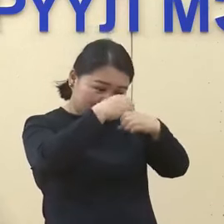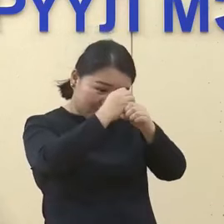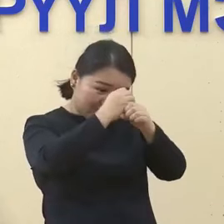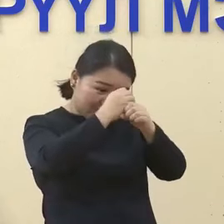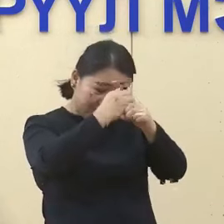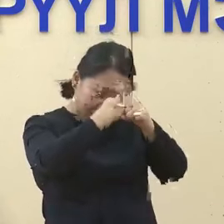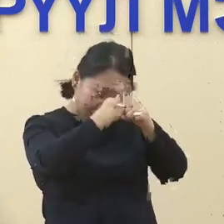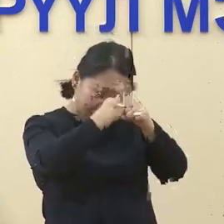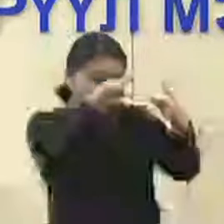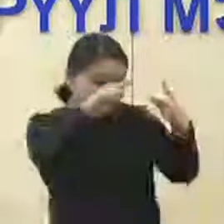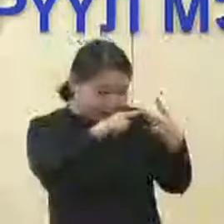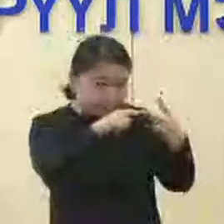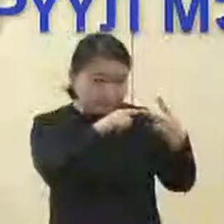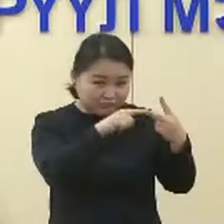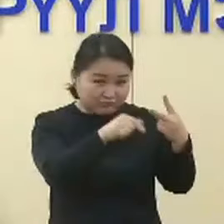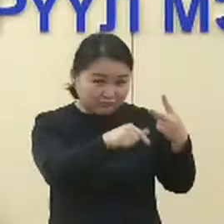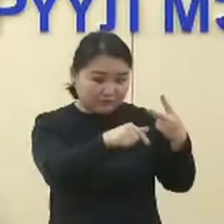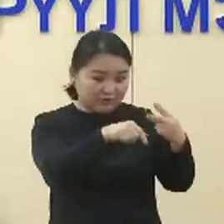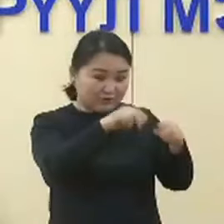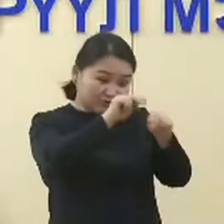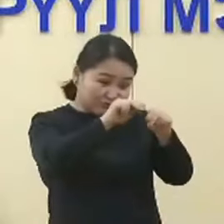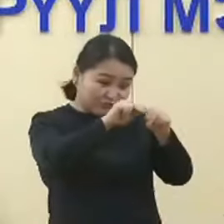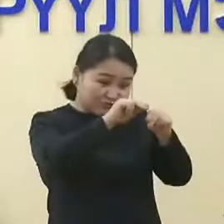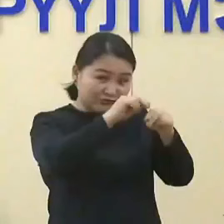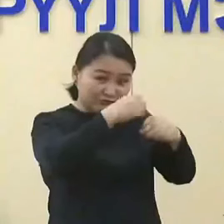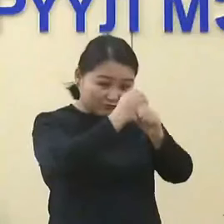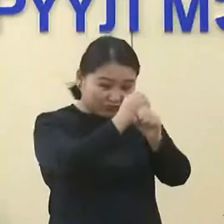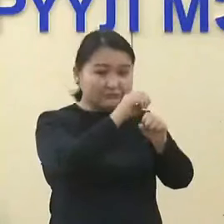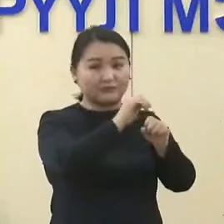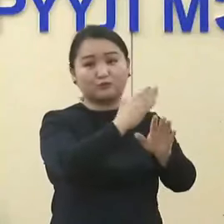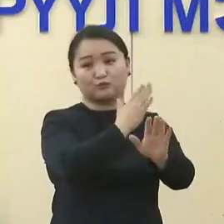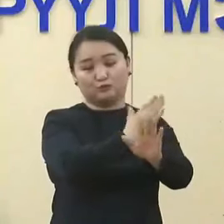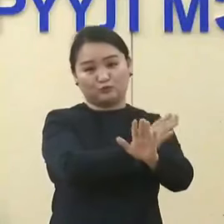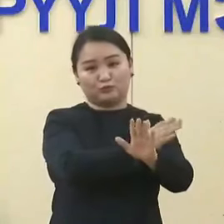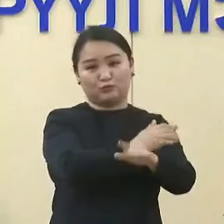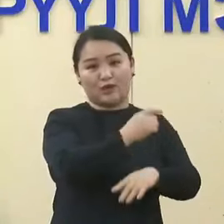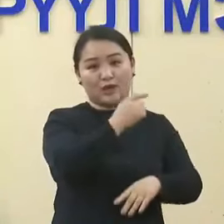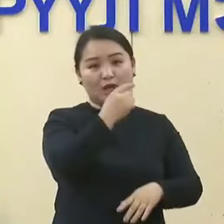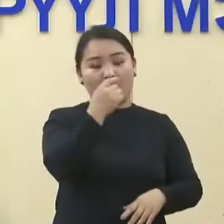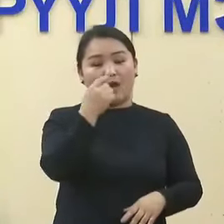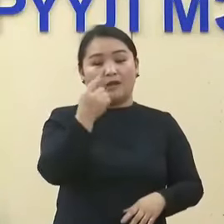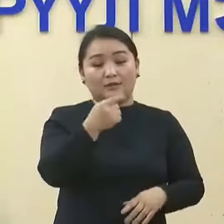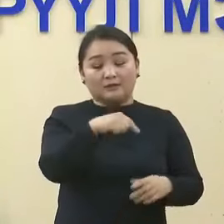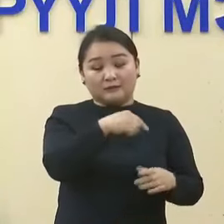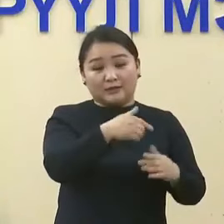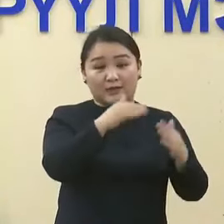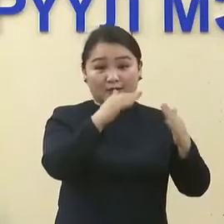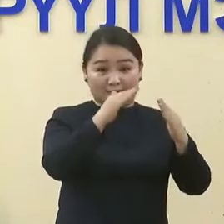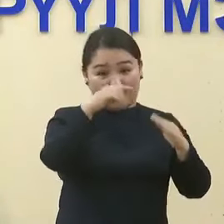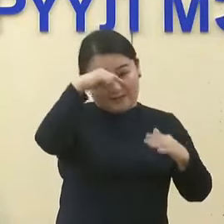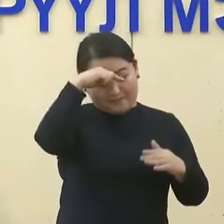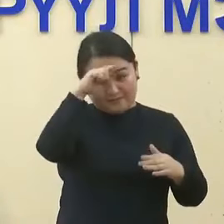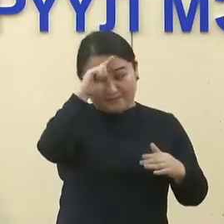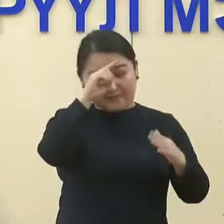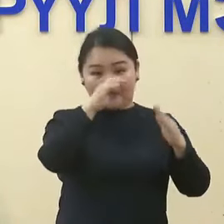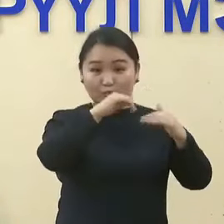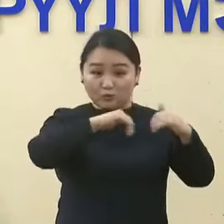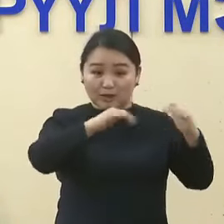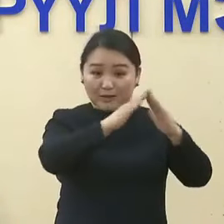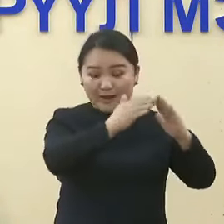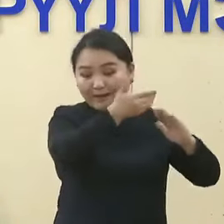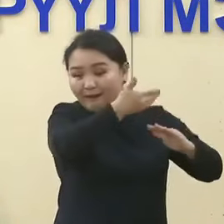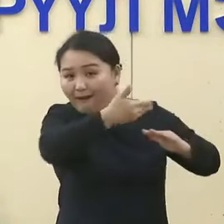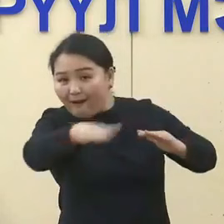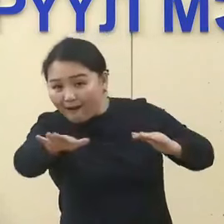хоног итгэлцлийн бичиг гэж гарын үсэг зурж байгаа. Тэн дээрээ бол 14 хоног өөрийнхөө эрүүл мэндэд хяналт тавина. За ямар